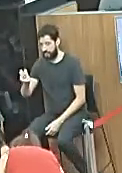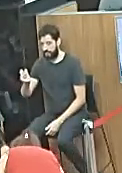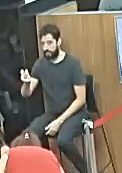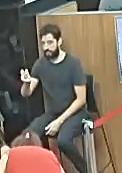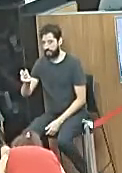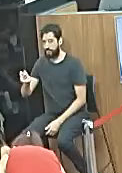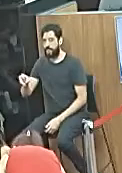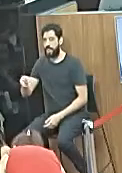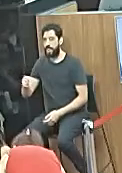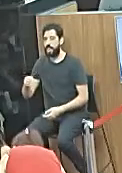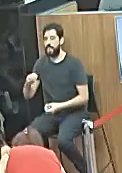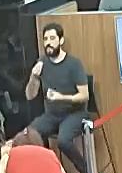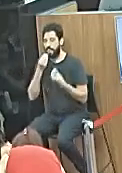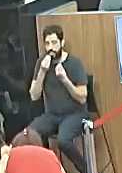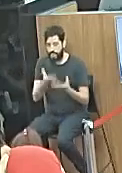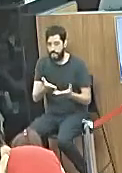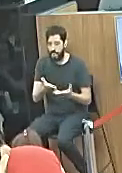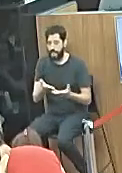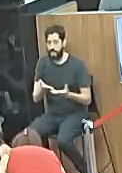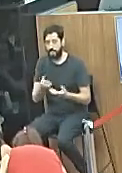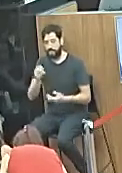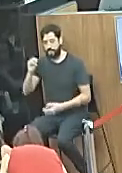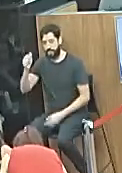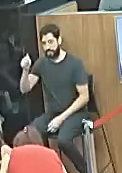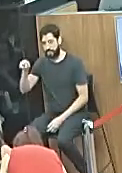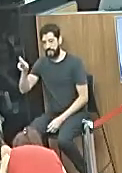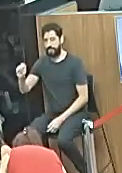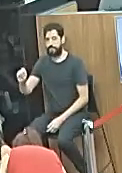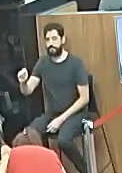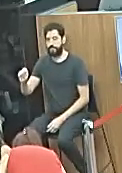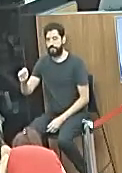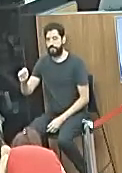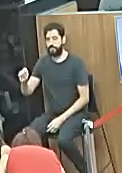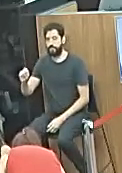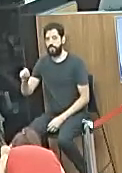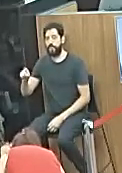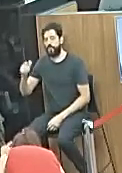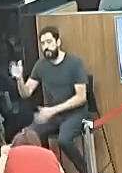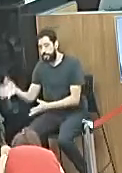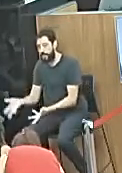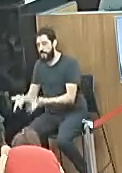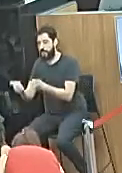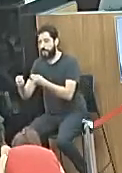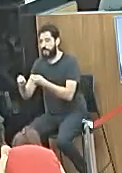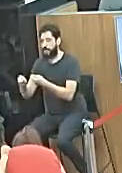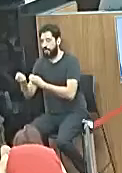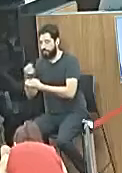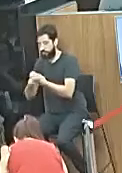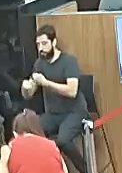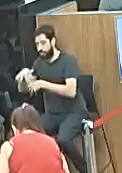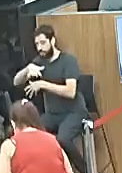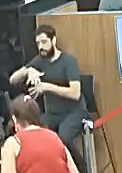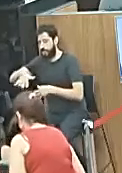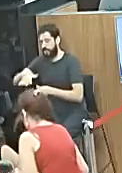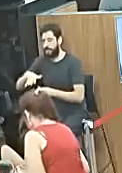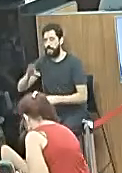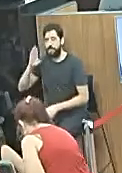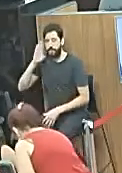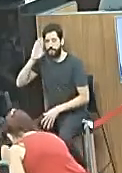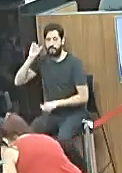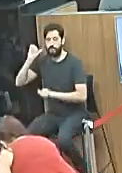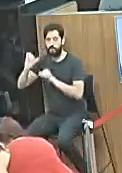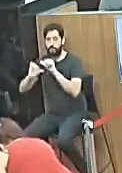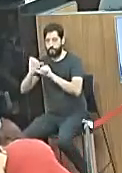garantia-safra 147 melhoria do ambiente de negócios as principais alterações